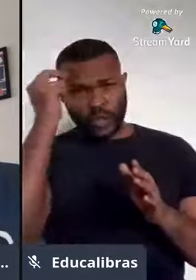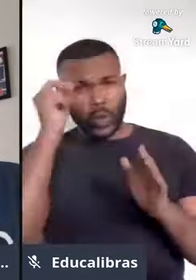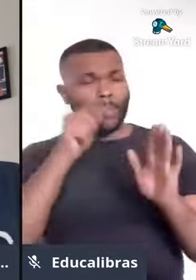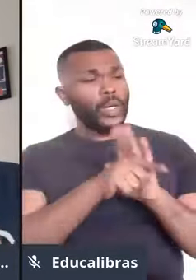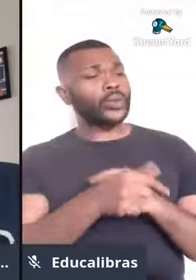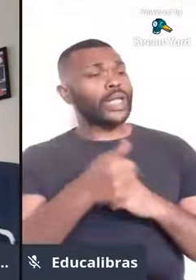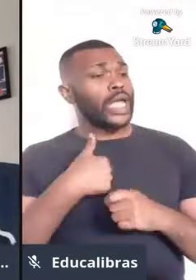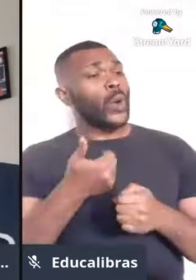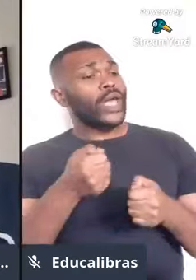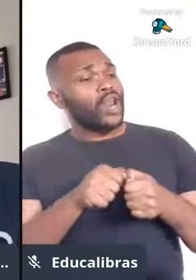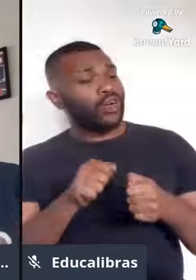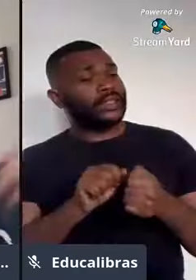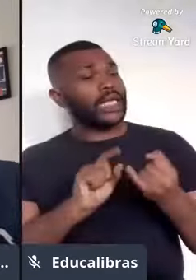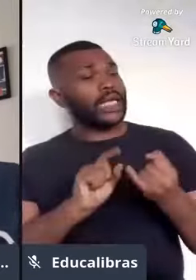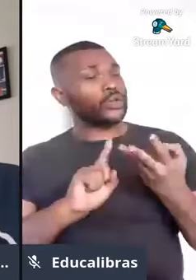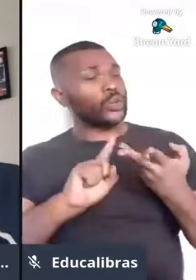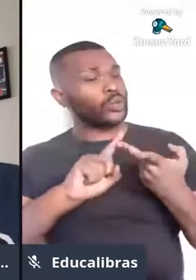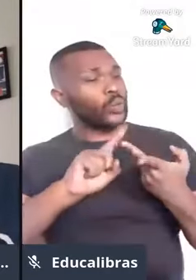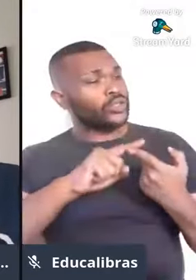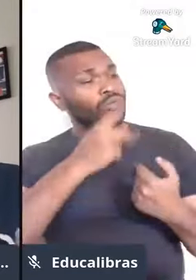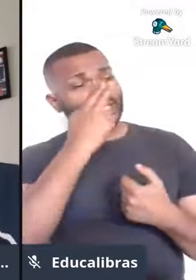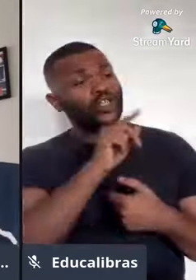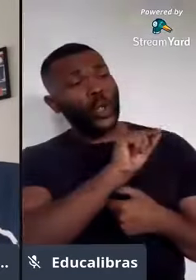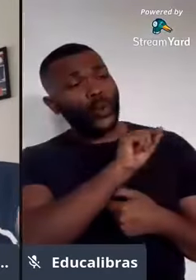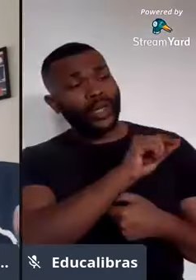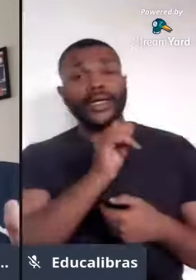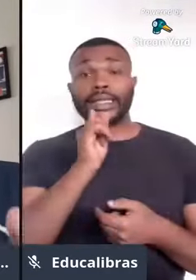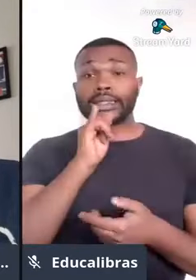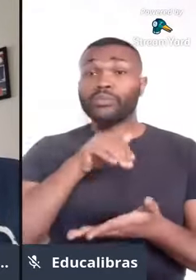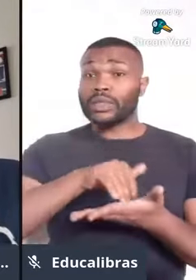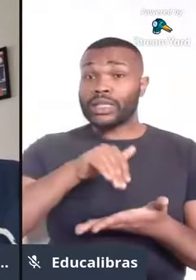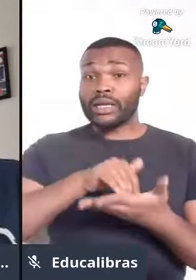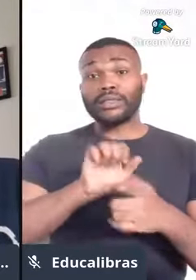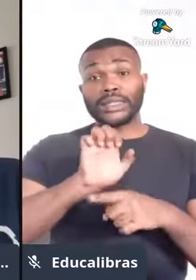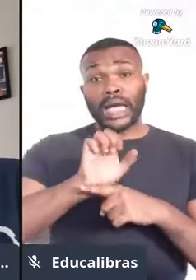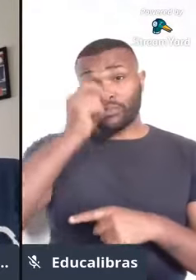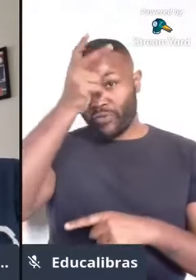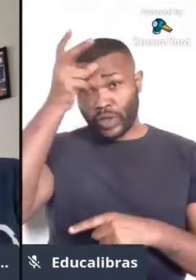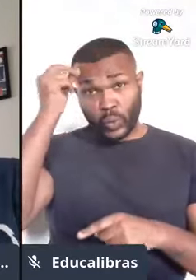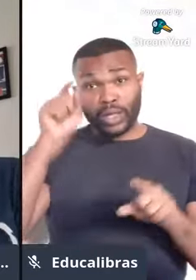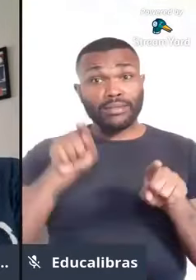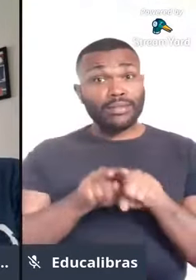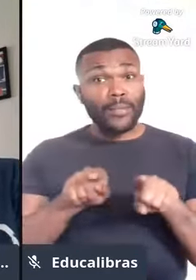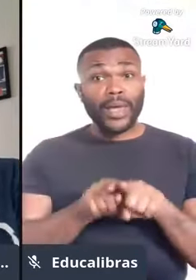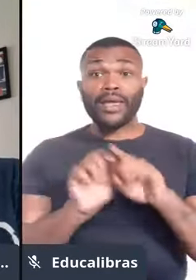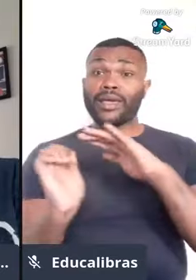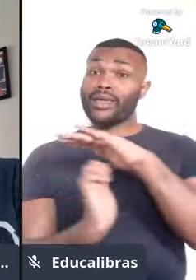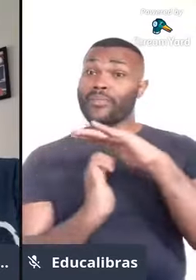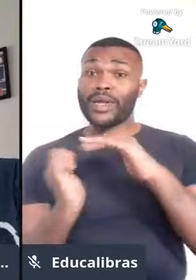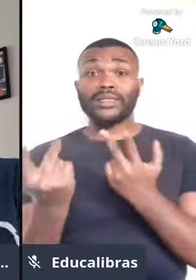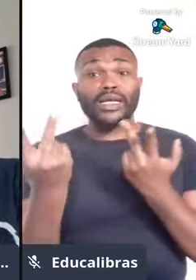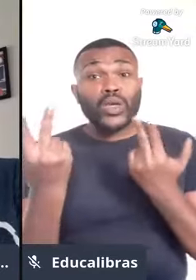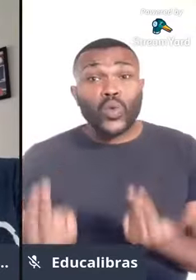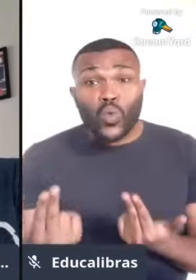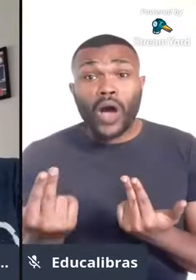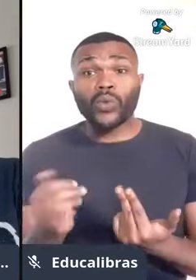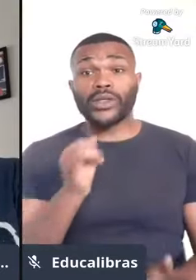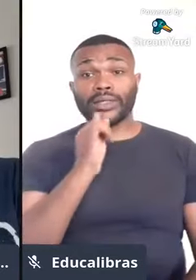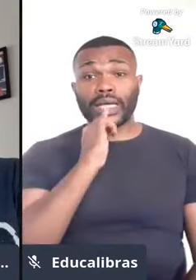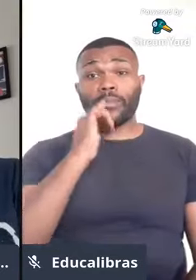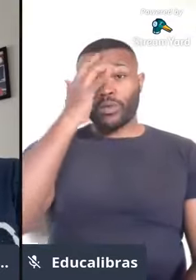um ponto. Na secretaria municipal, a secretaria estadual é tudo assim. Nas empresas é a mesma coisa, você tem uma pessoa que faz parte